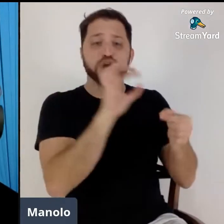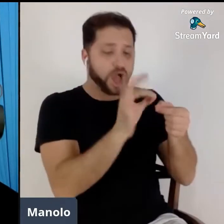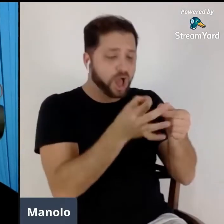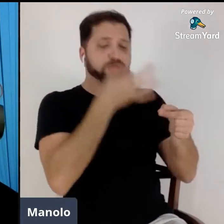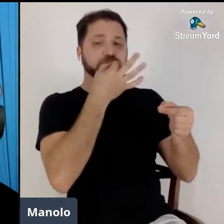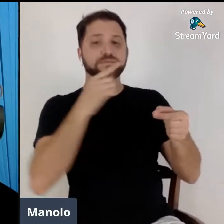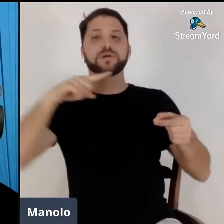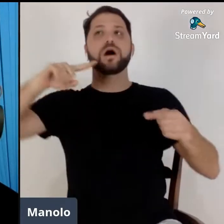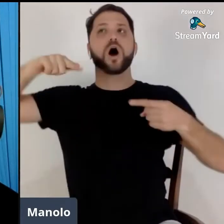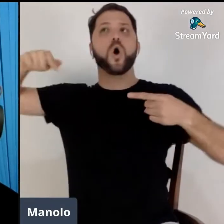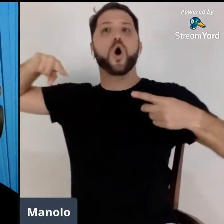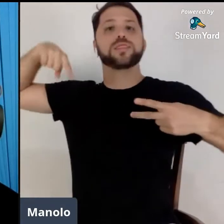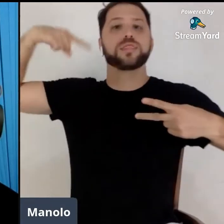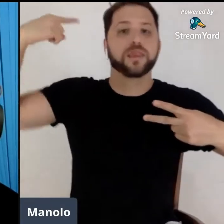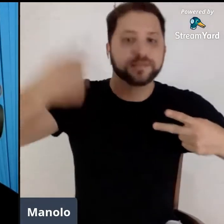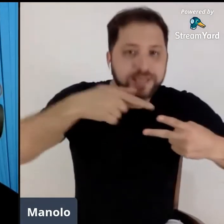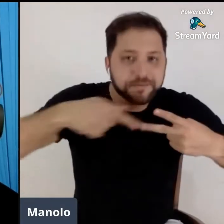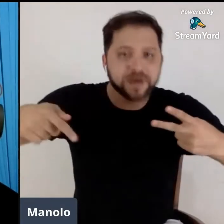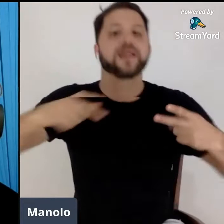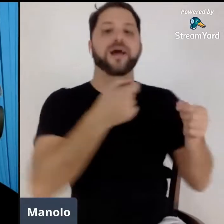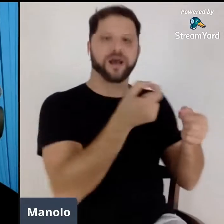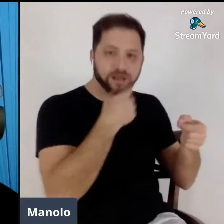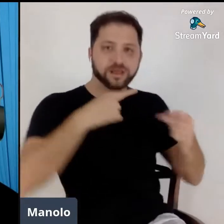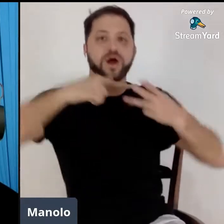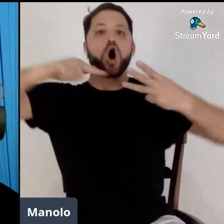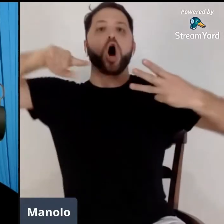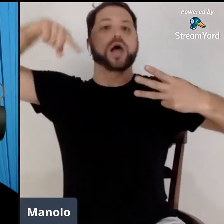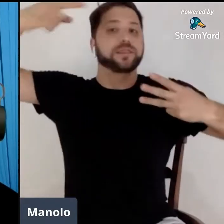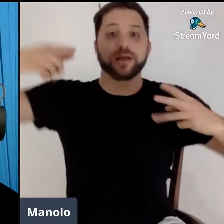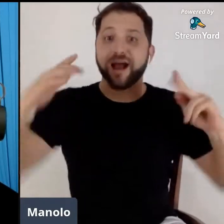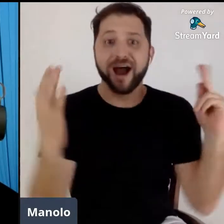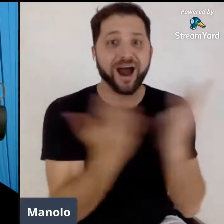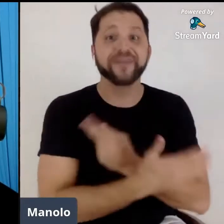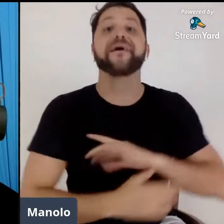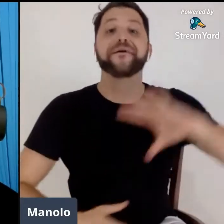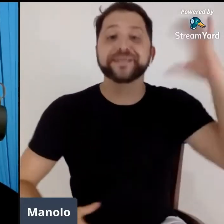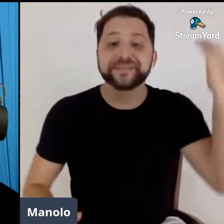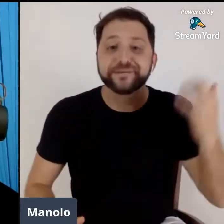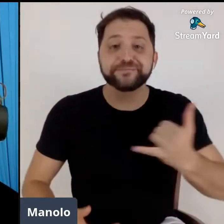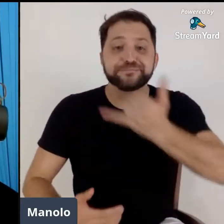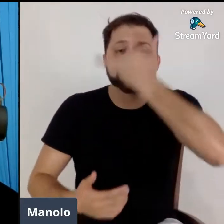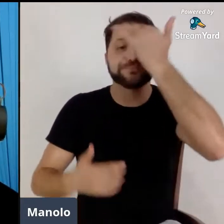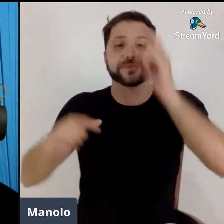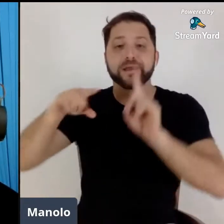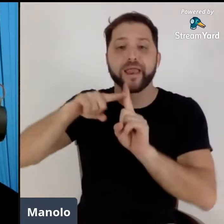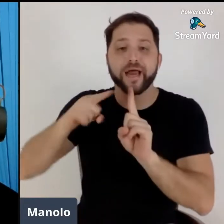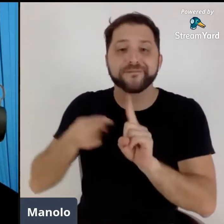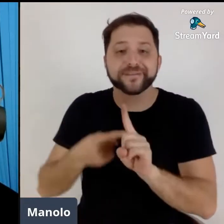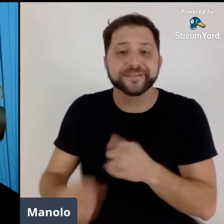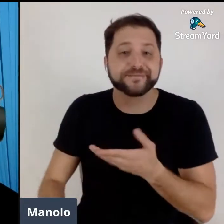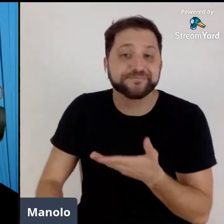fiz questão de convidar o Manolo. Essa live é muito importante, gente. Muito mais do que vocês imaginam.